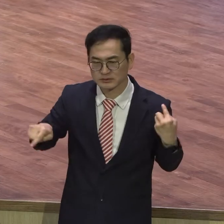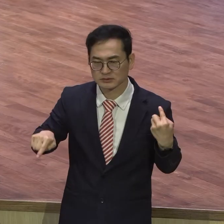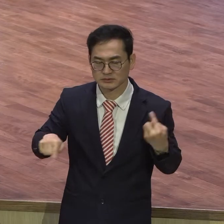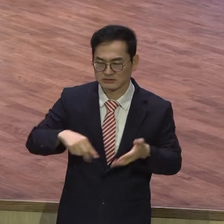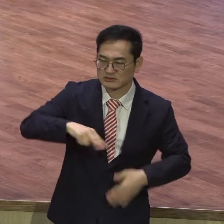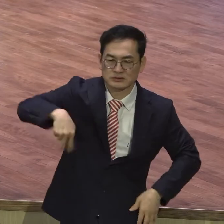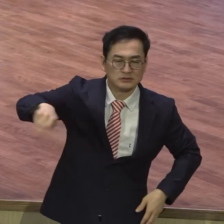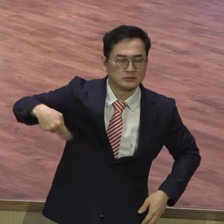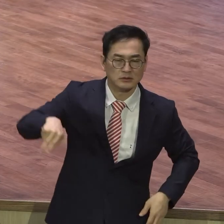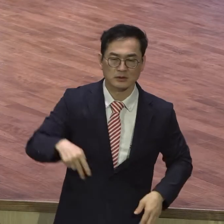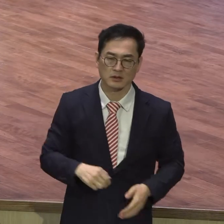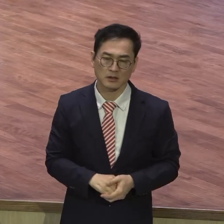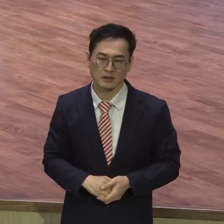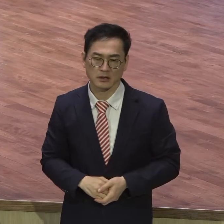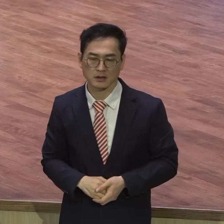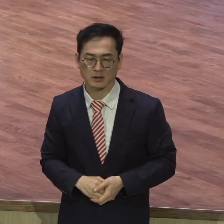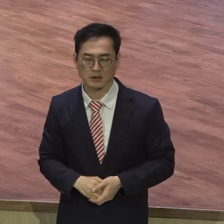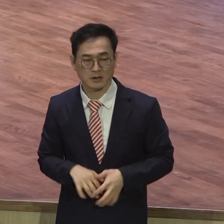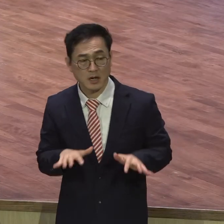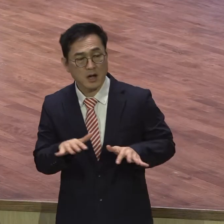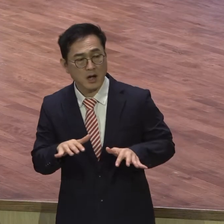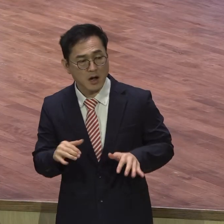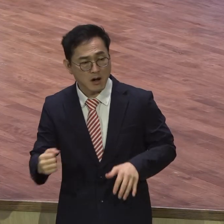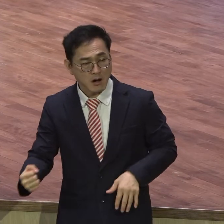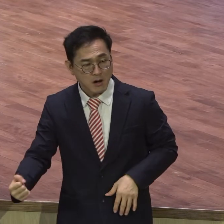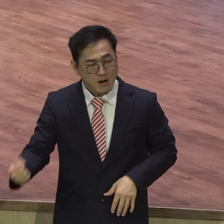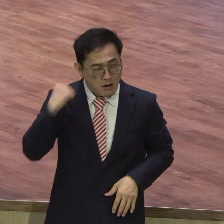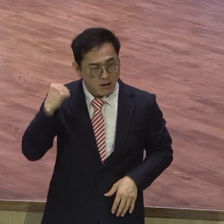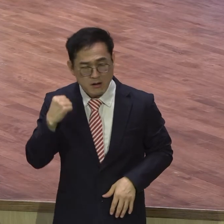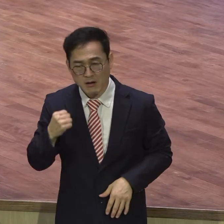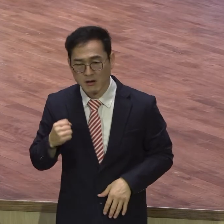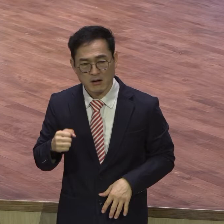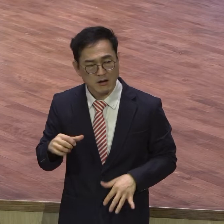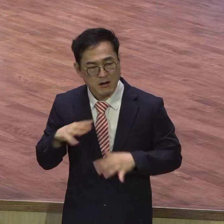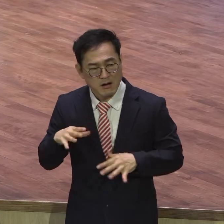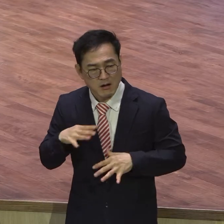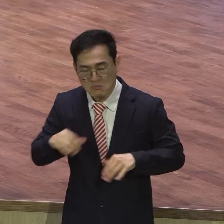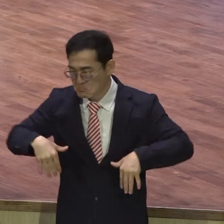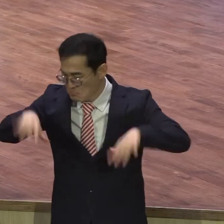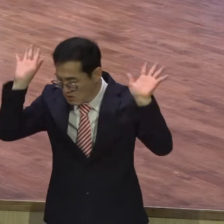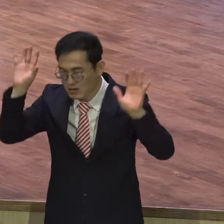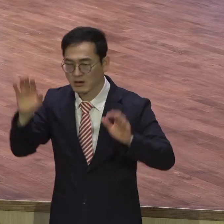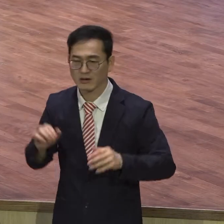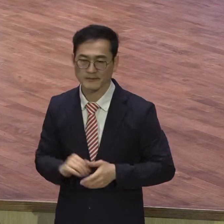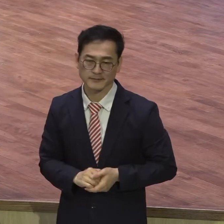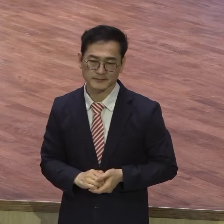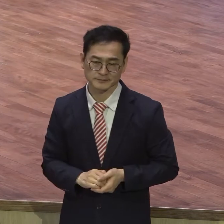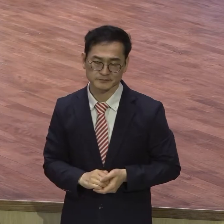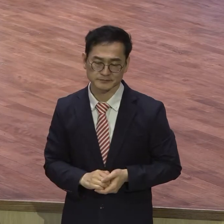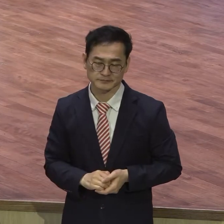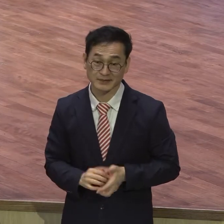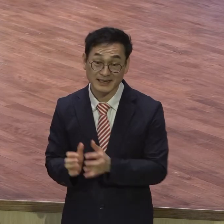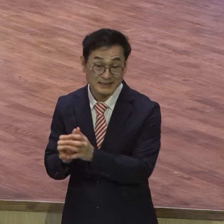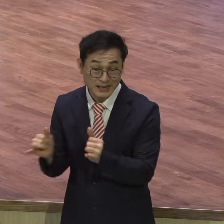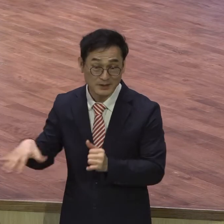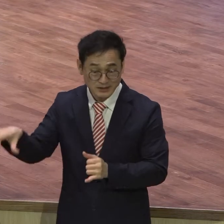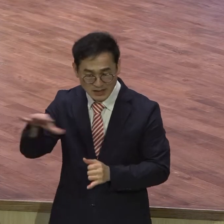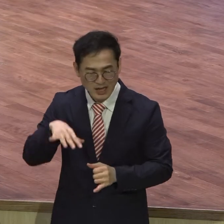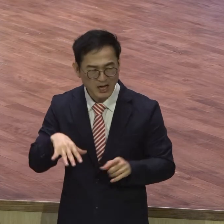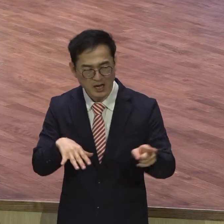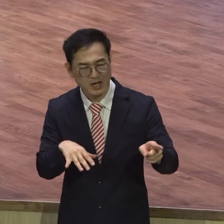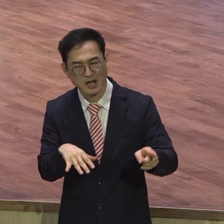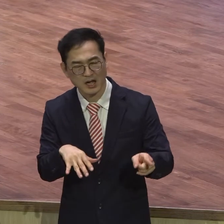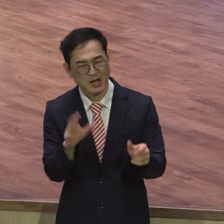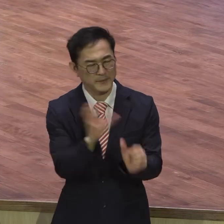정상적인 삶을 살 수가 없는 그런 상황이에요 그래서 사람들이 동네 사람들은 아 다